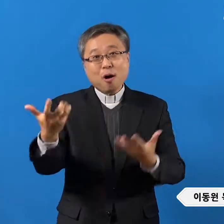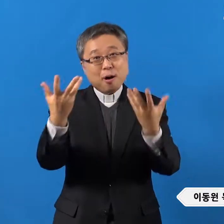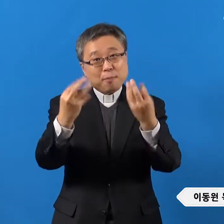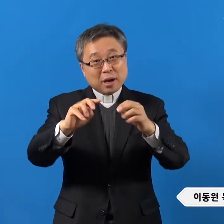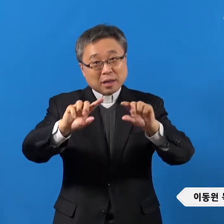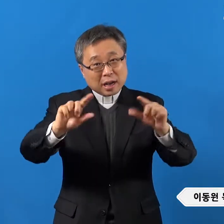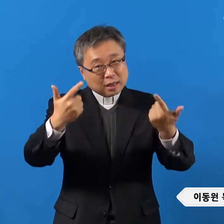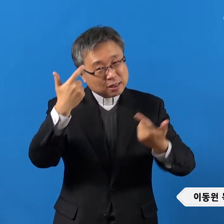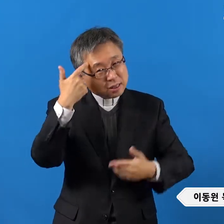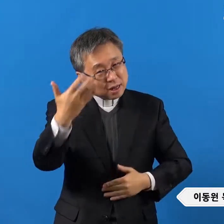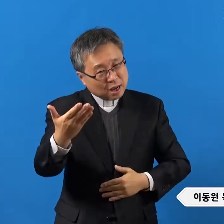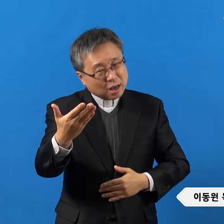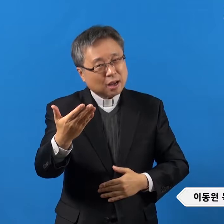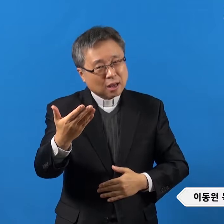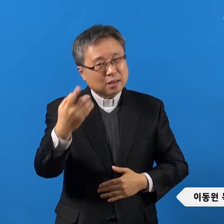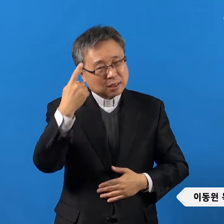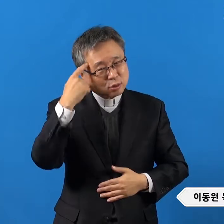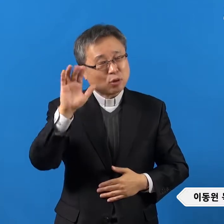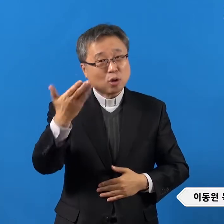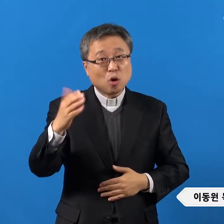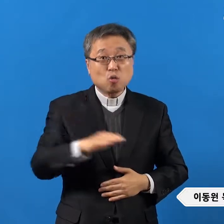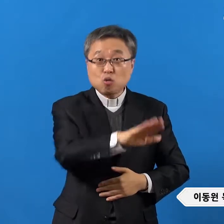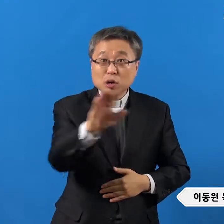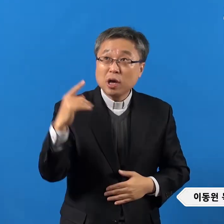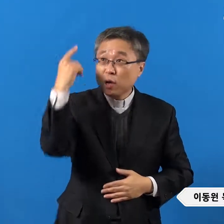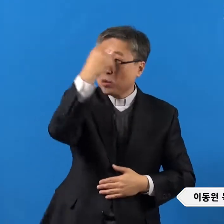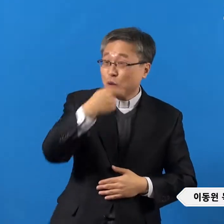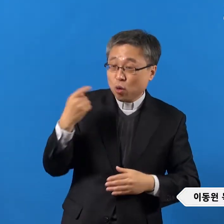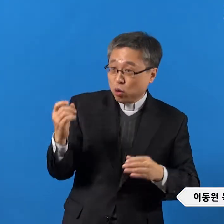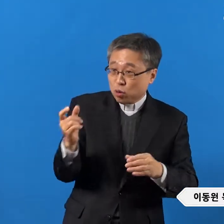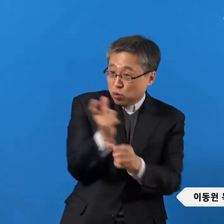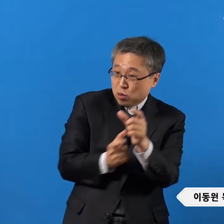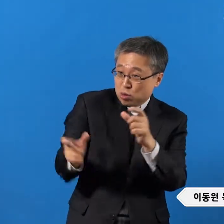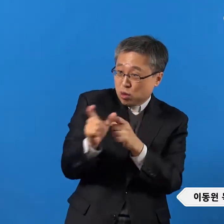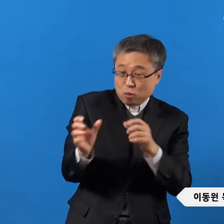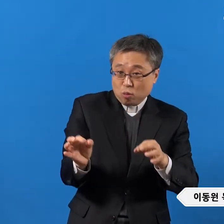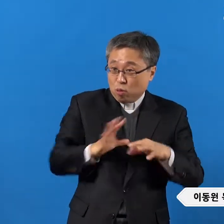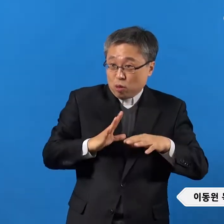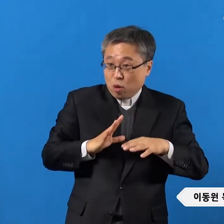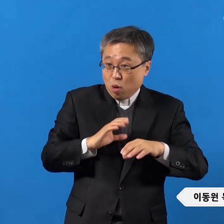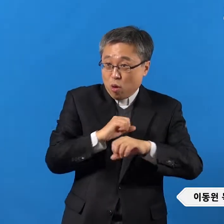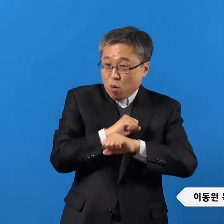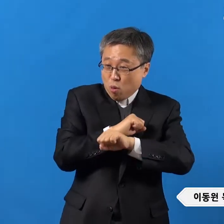않을까 싶다. 우리의 눈은 더 이상 놀란 듯 활짝 열려 있지 않다.